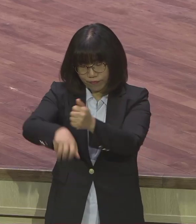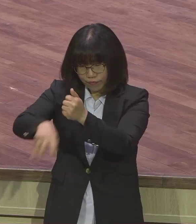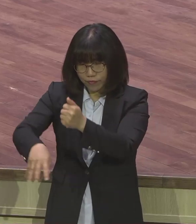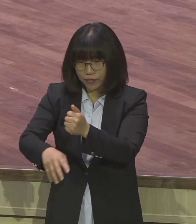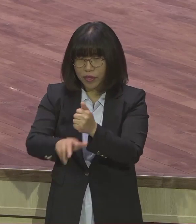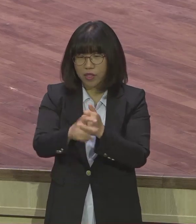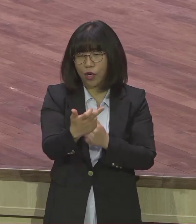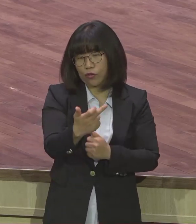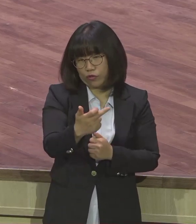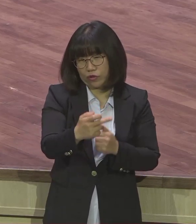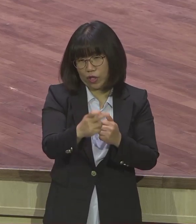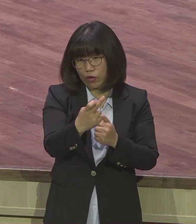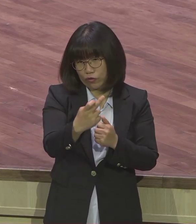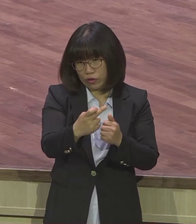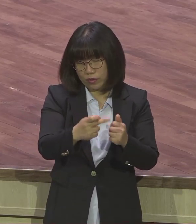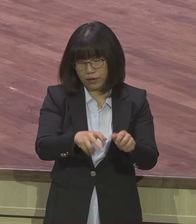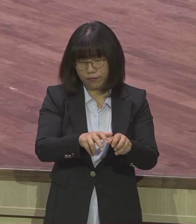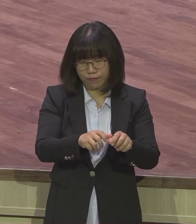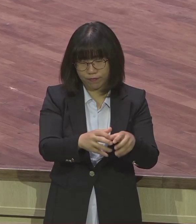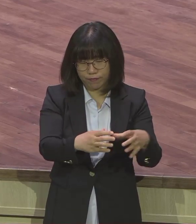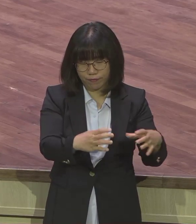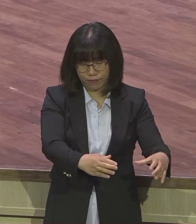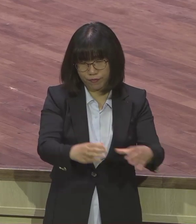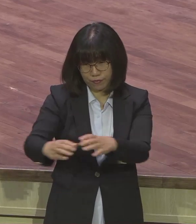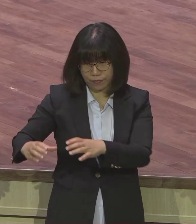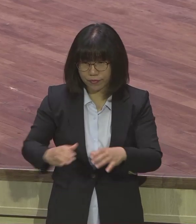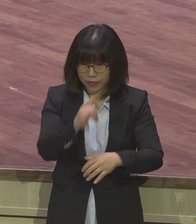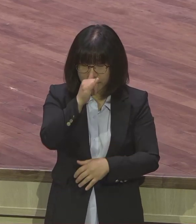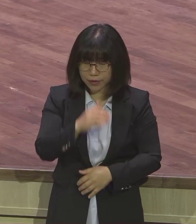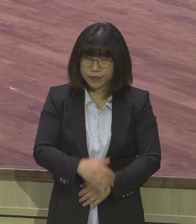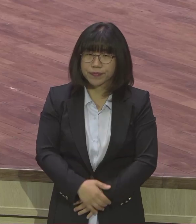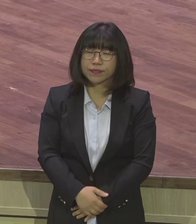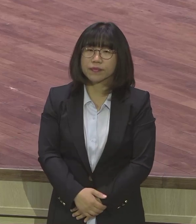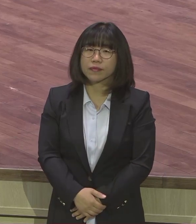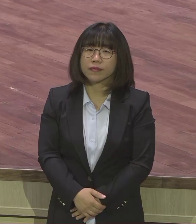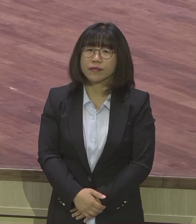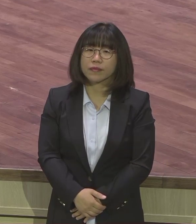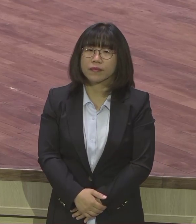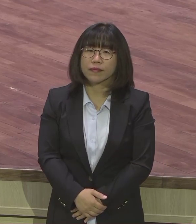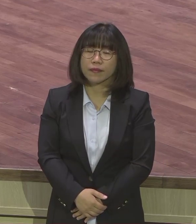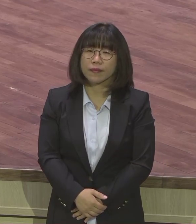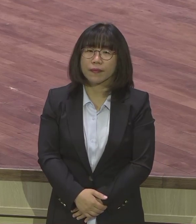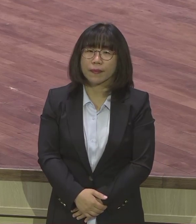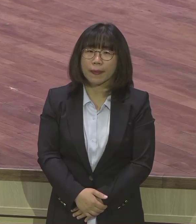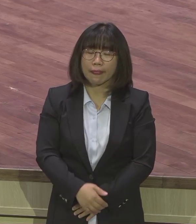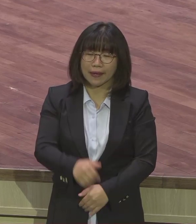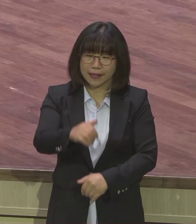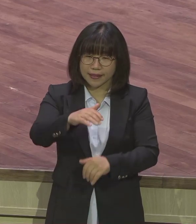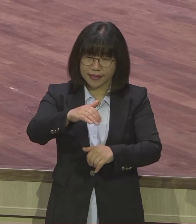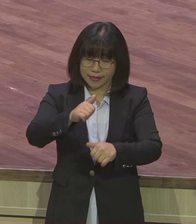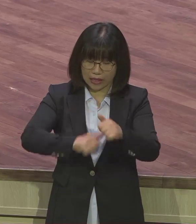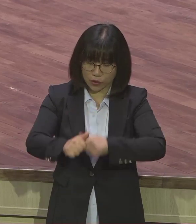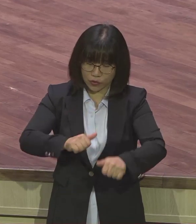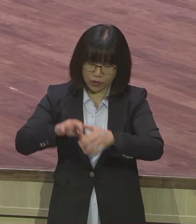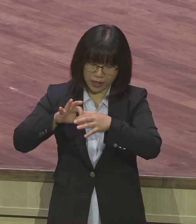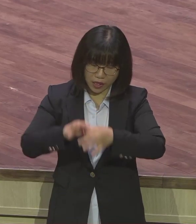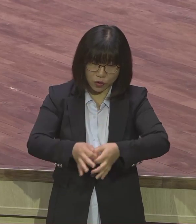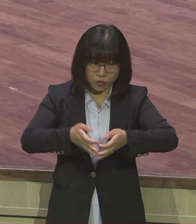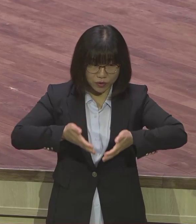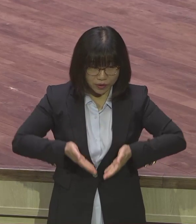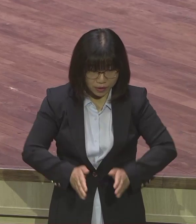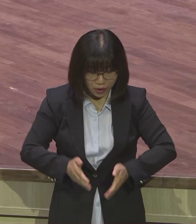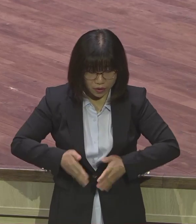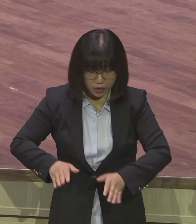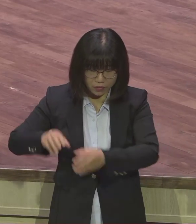본문이 기록되고 있습니다. 뒤에 태어납니다. 요셉의 동생으로. 이런 자손의 탄생이 창세기 29장